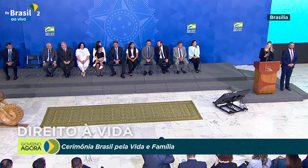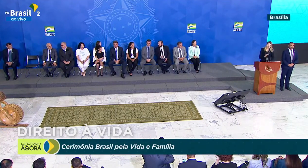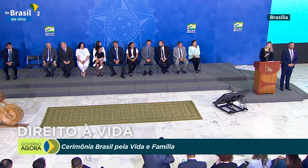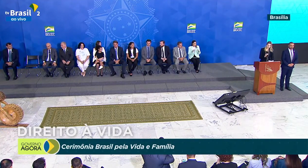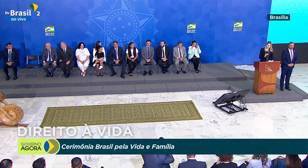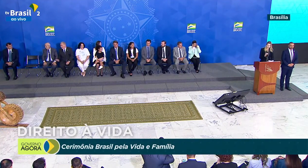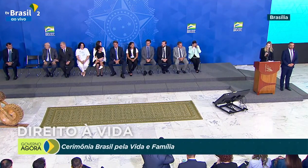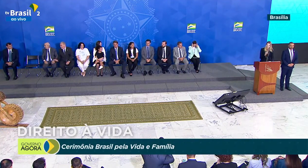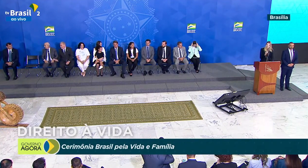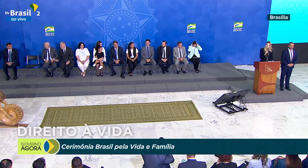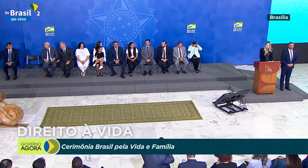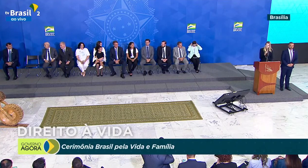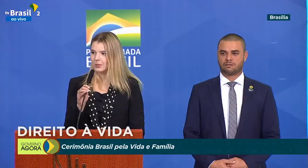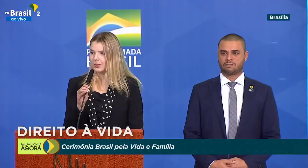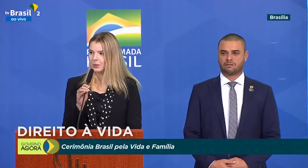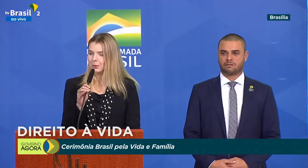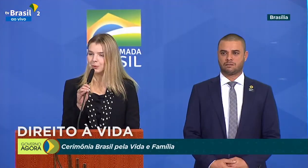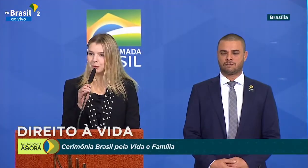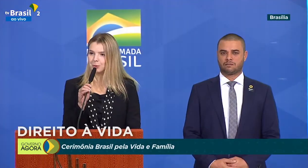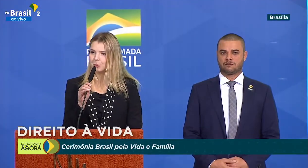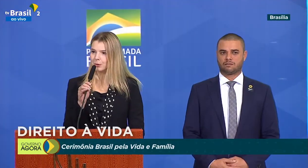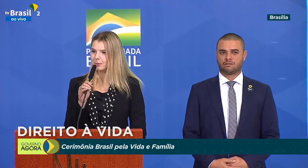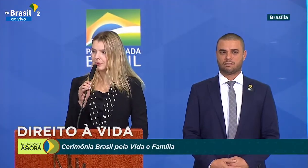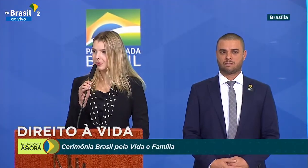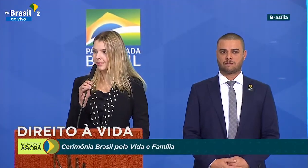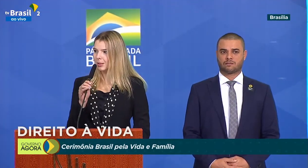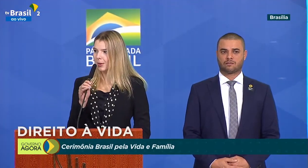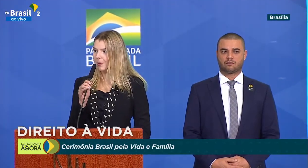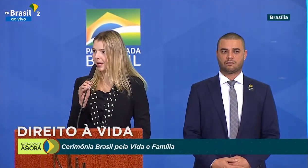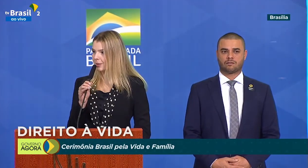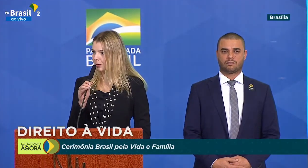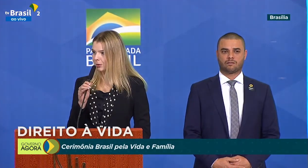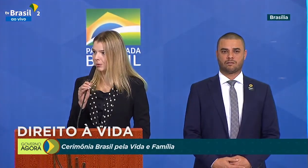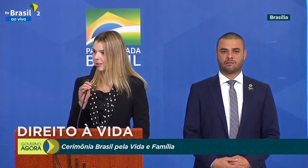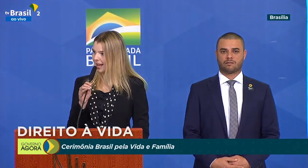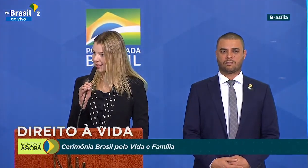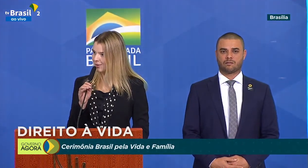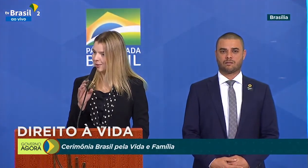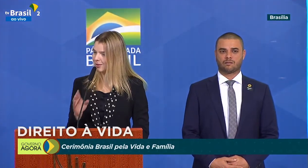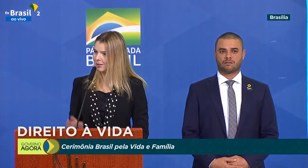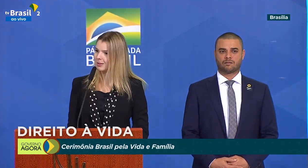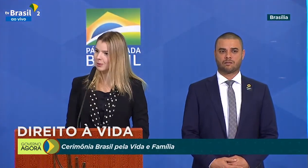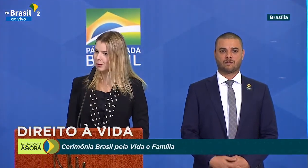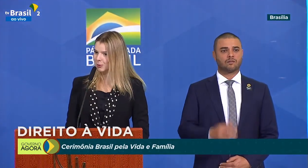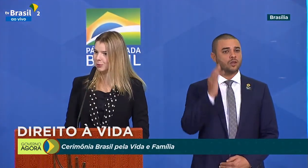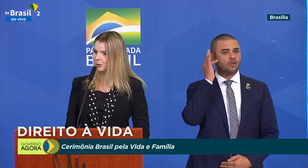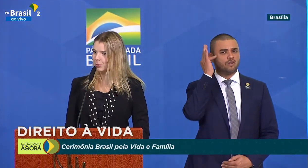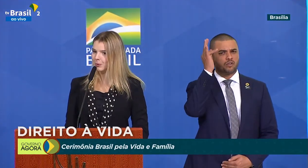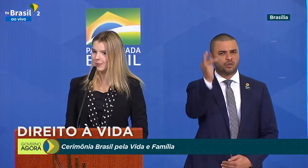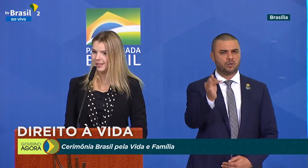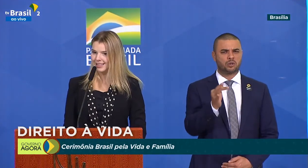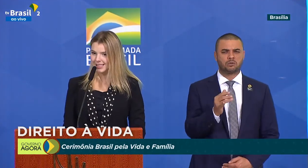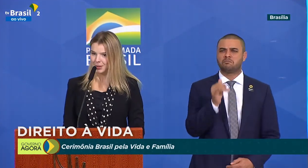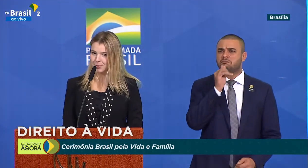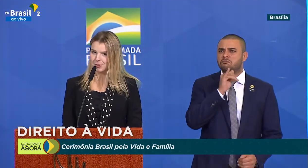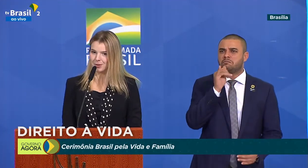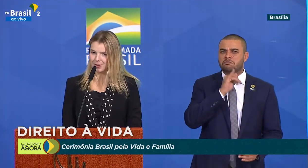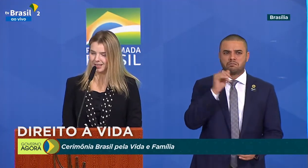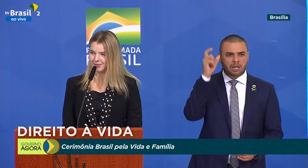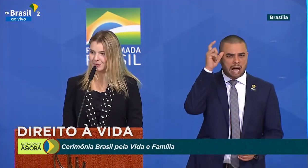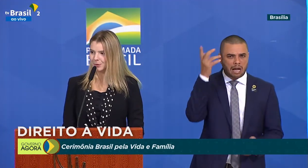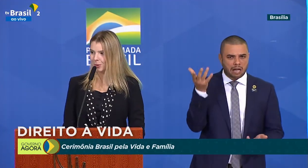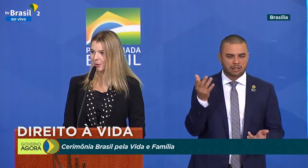e o futuro não é um mero encontro dos astros o futuro